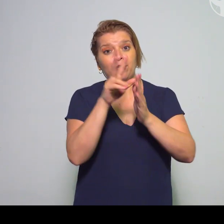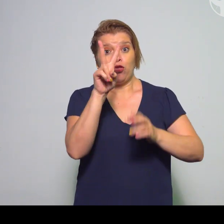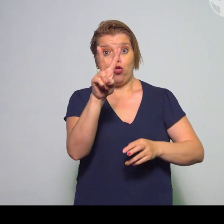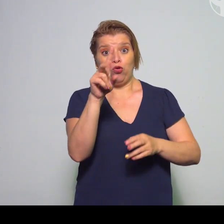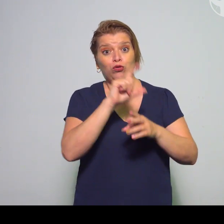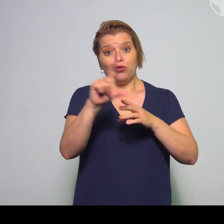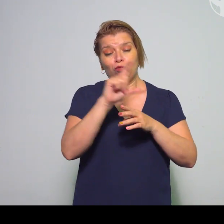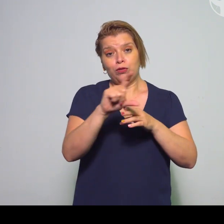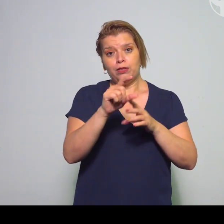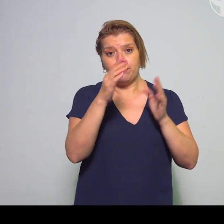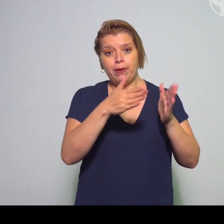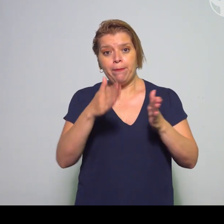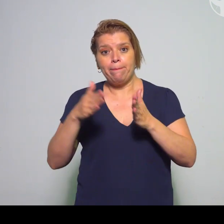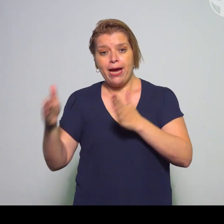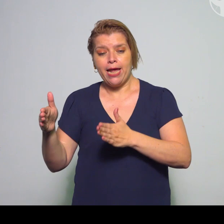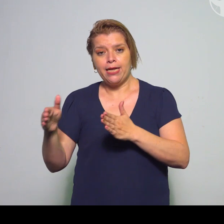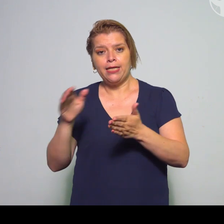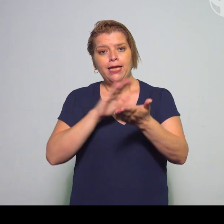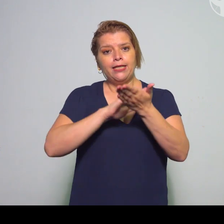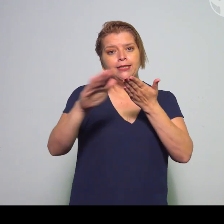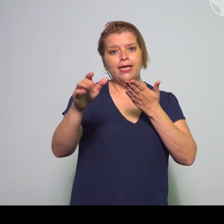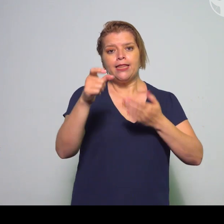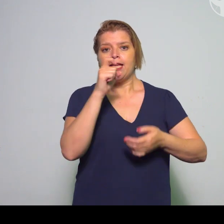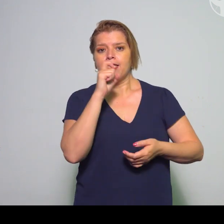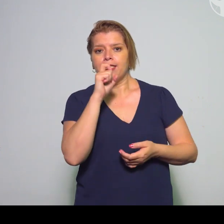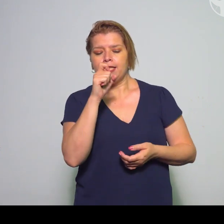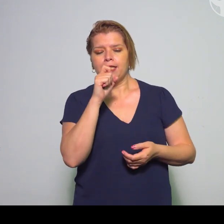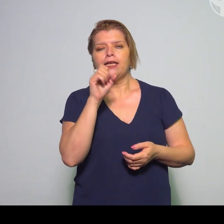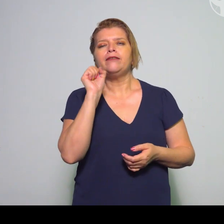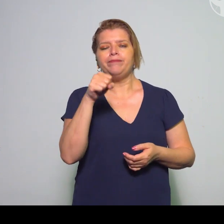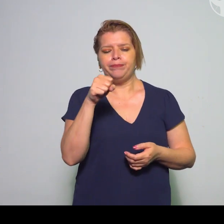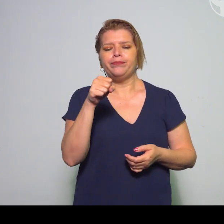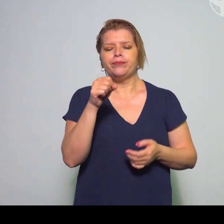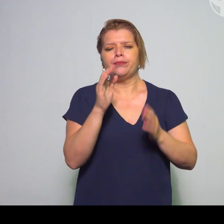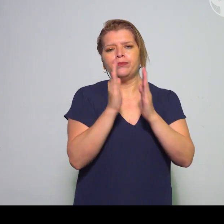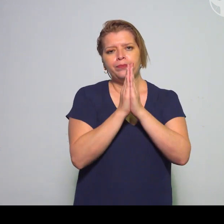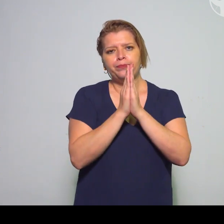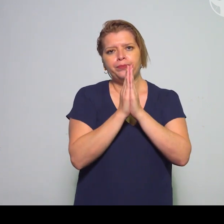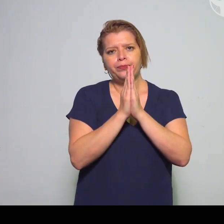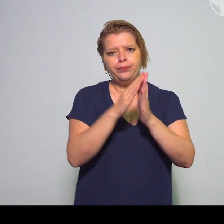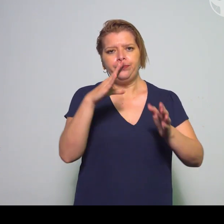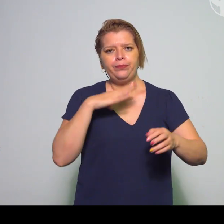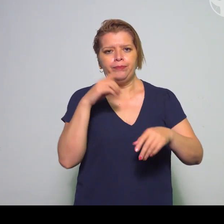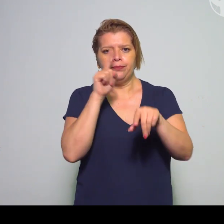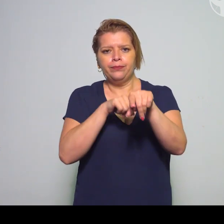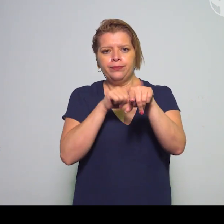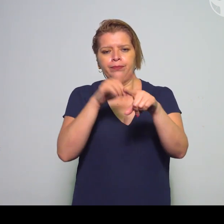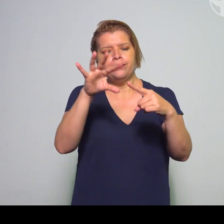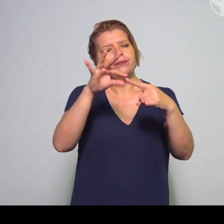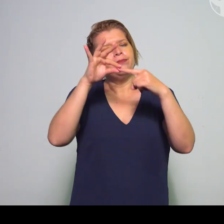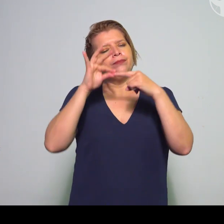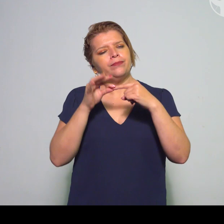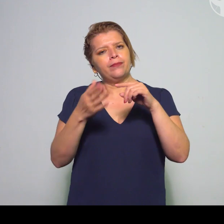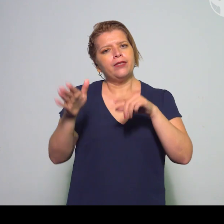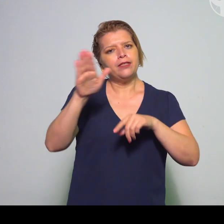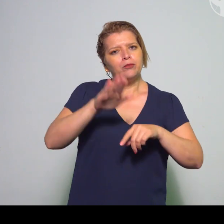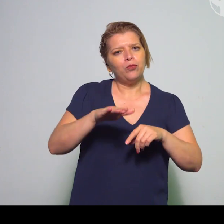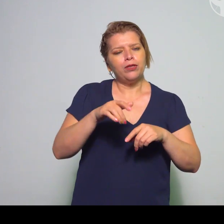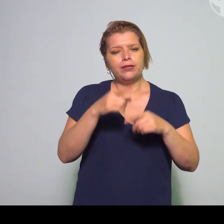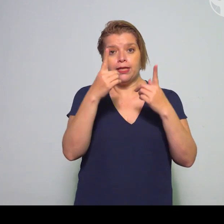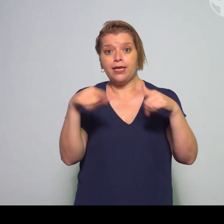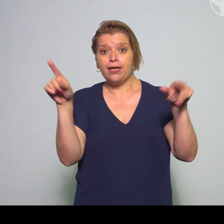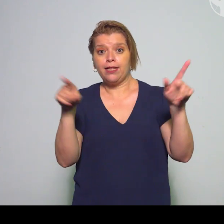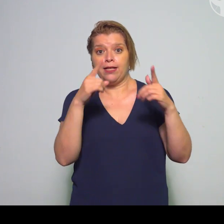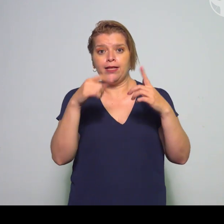algo, dos cosas. Prepares los elementos de la Santa Cena. Prepare los elementos de la Santa Cena, porque vamos a tener un tiempo especial después de